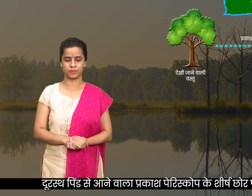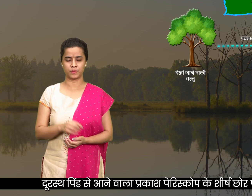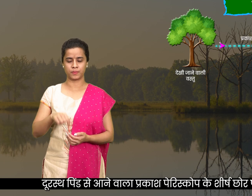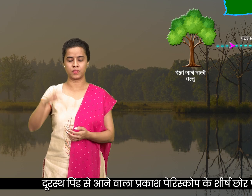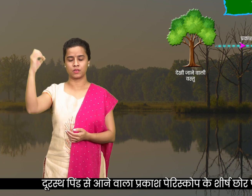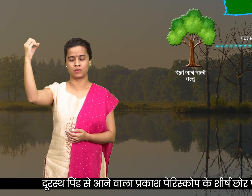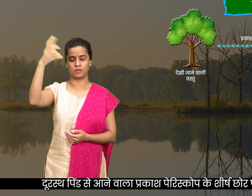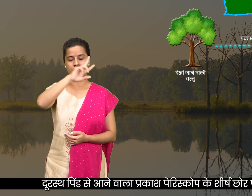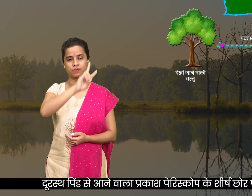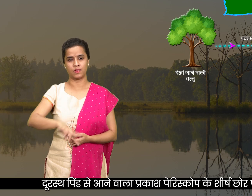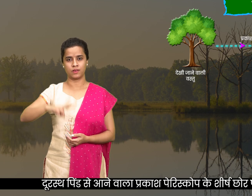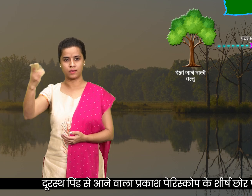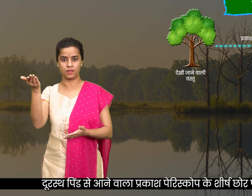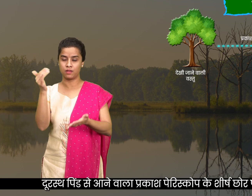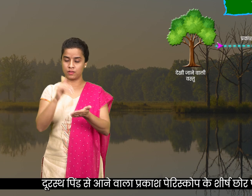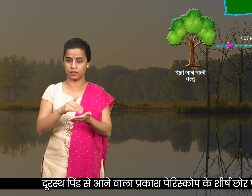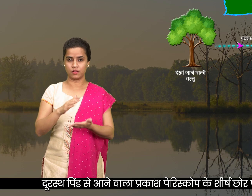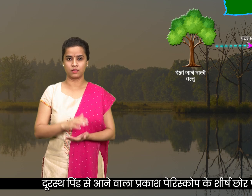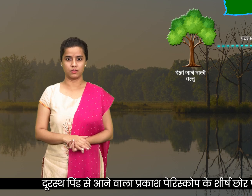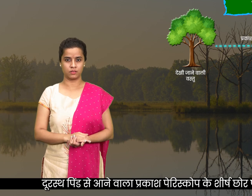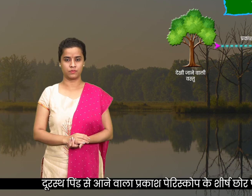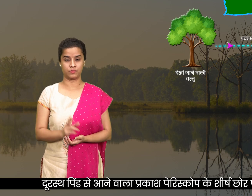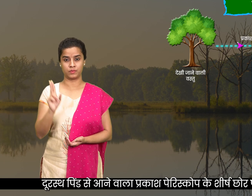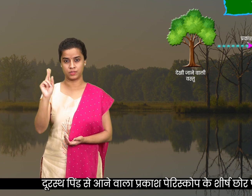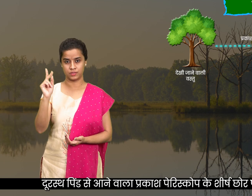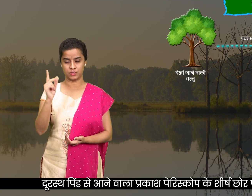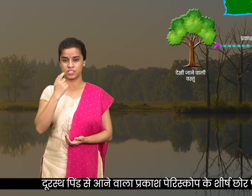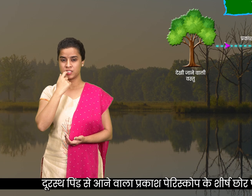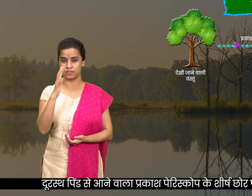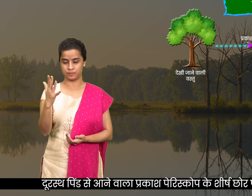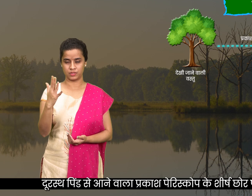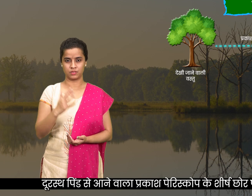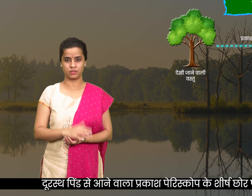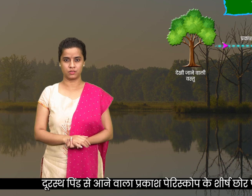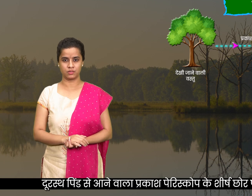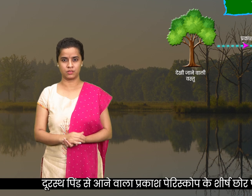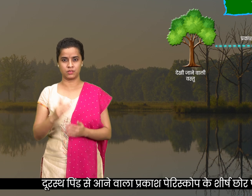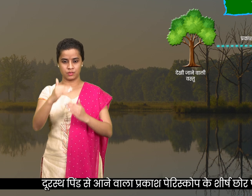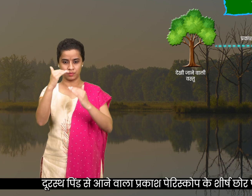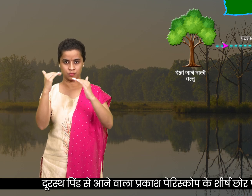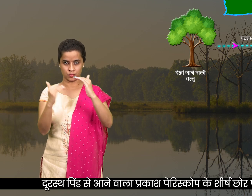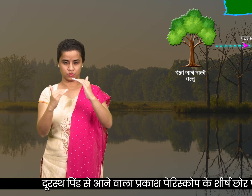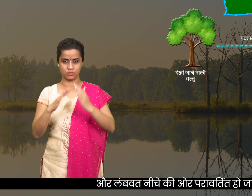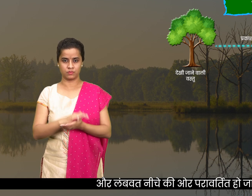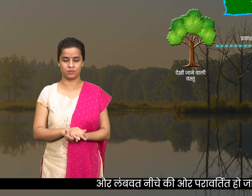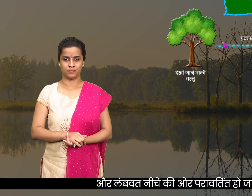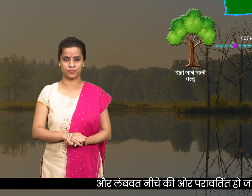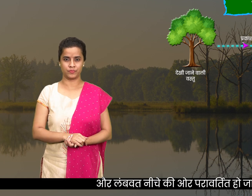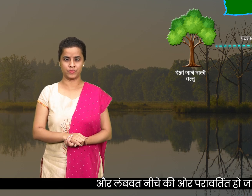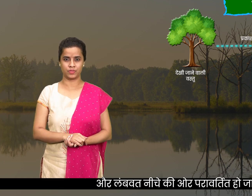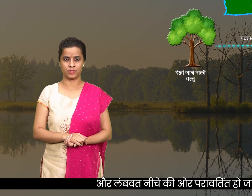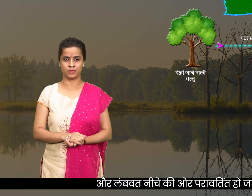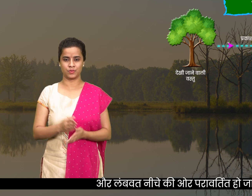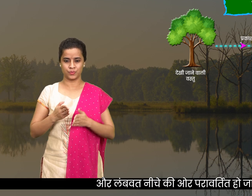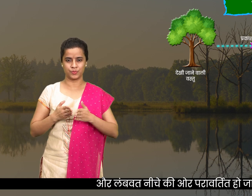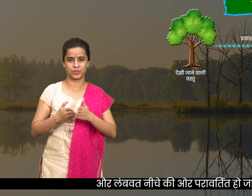दूरस्थ पिंड से आने वाला प्रकाश पेरिस्कोप के शीर्ष छोर पर दर्पण पर पड़ता है और